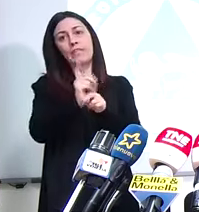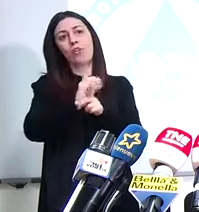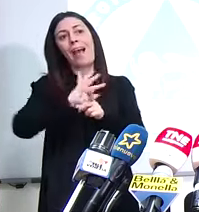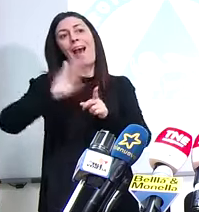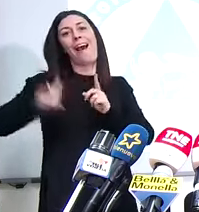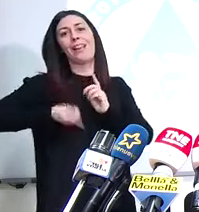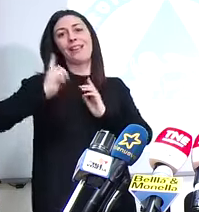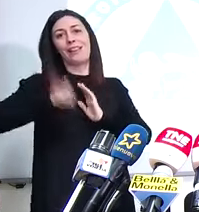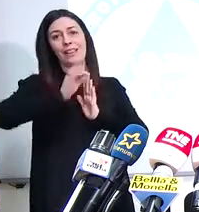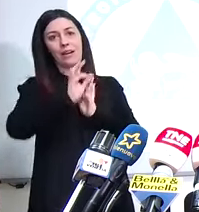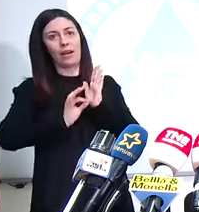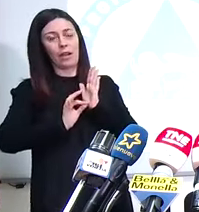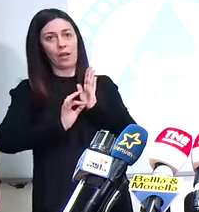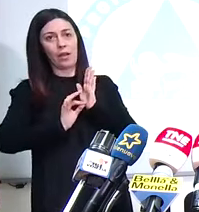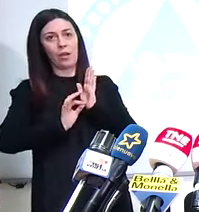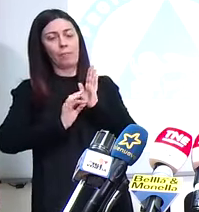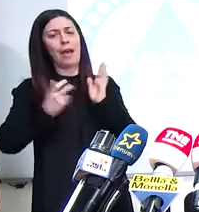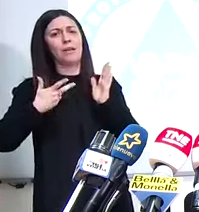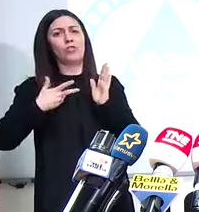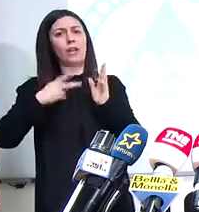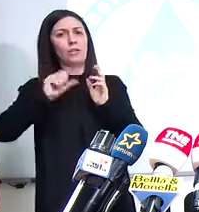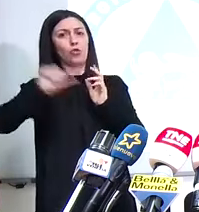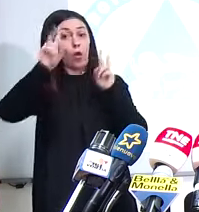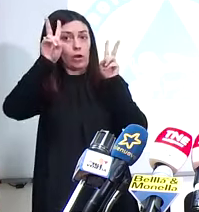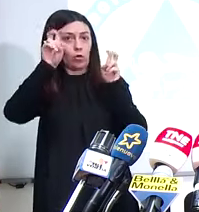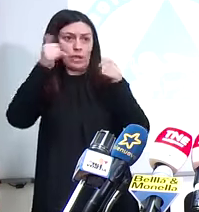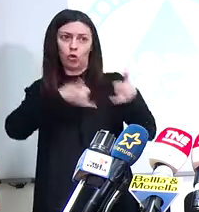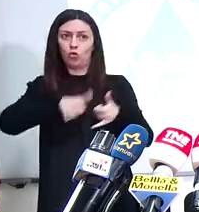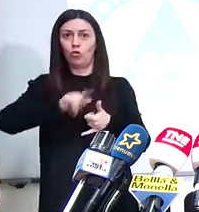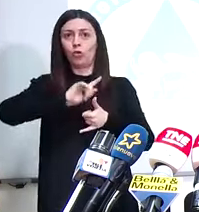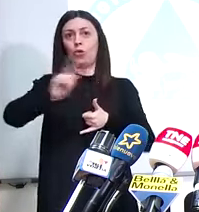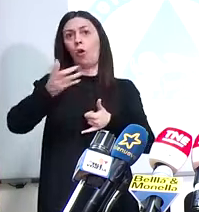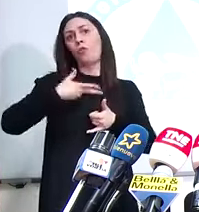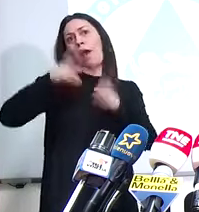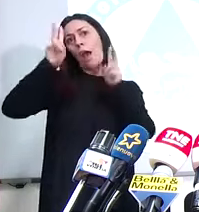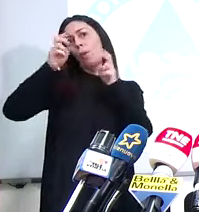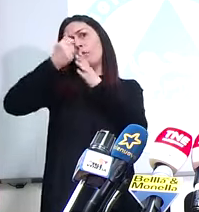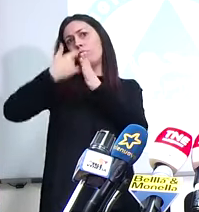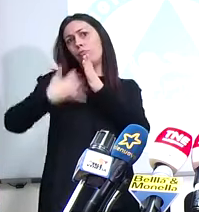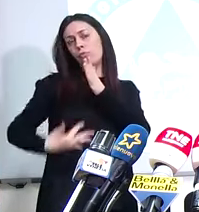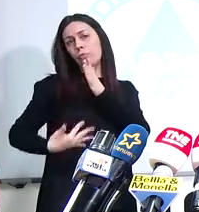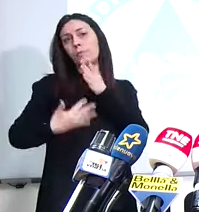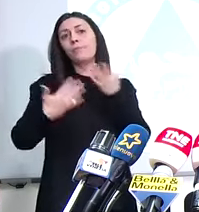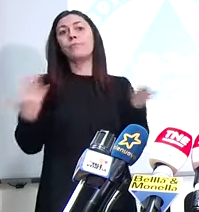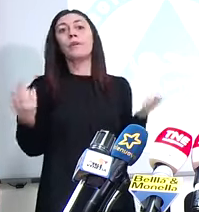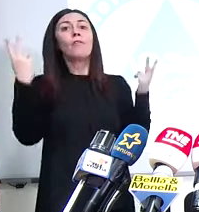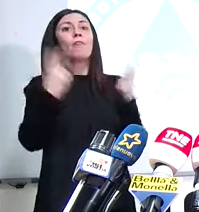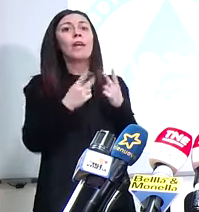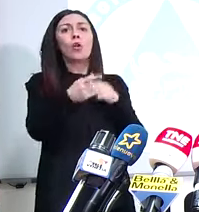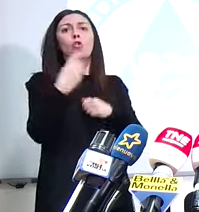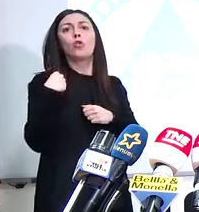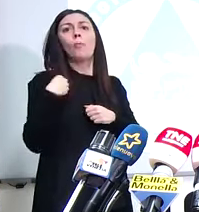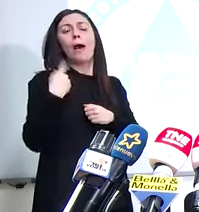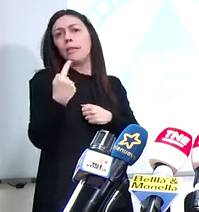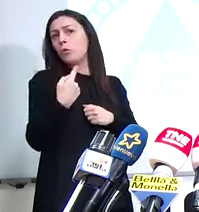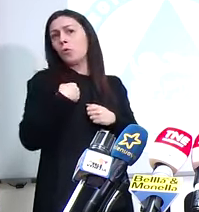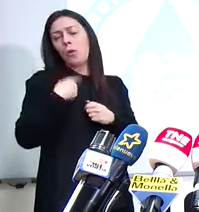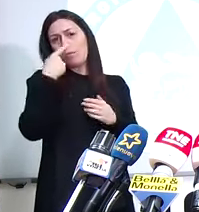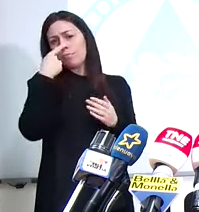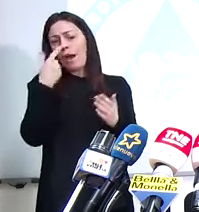c'è anche il tema delle aperture impianti sciistici però insomma è questo tool fare una domanda è attualissimo ne abbiamo parlato anche stamattina